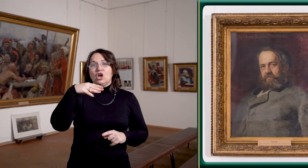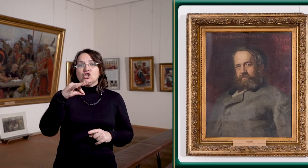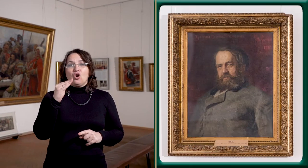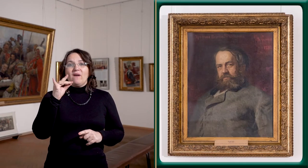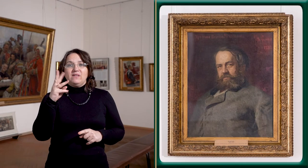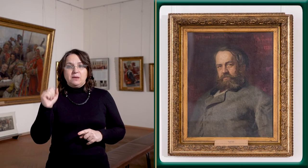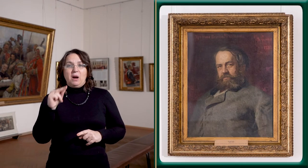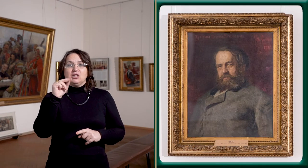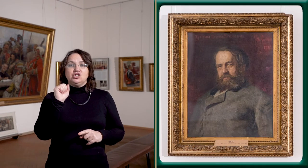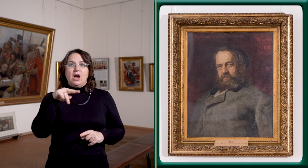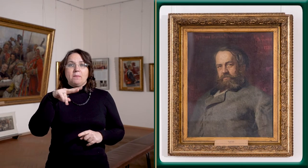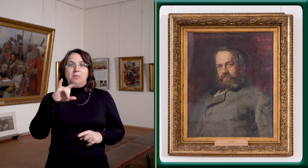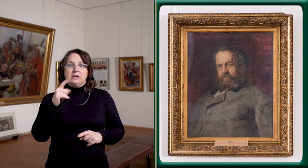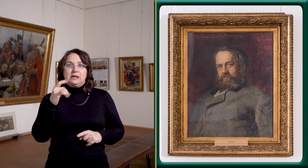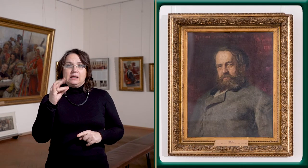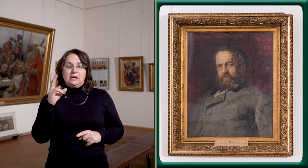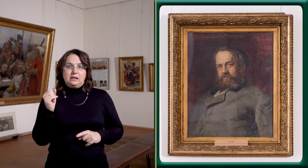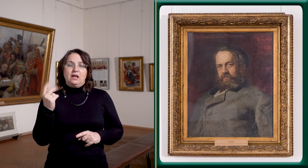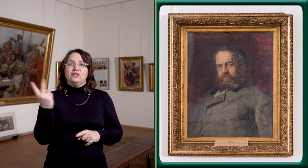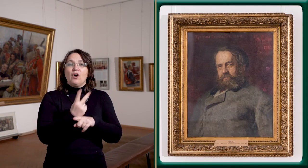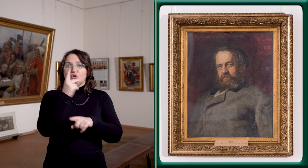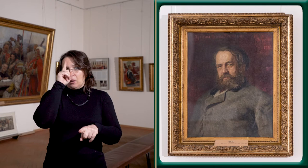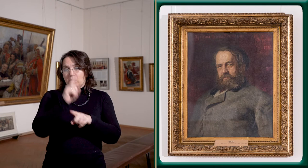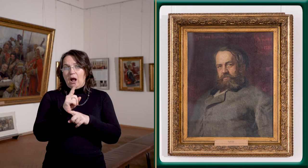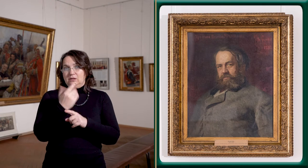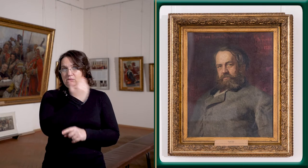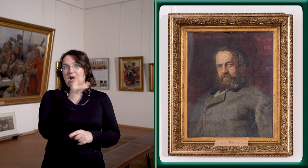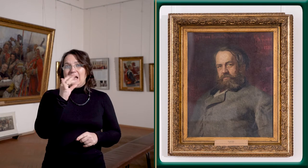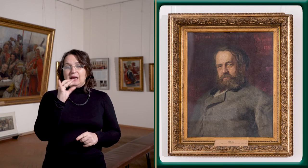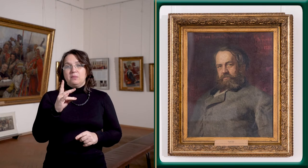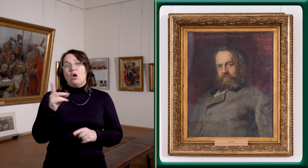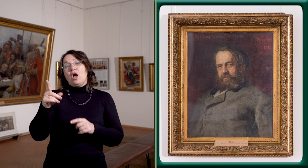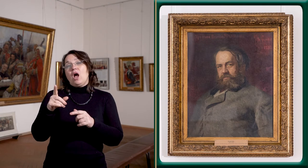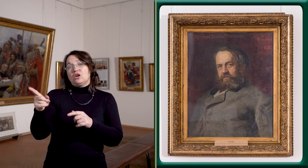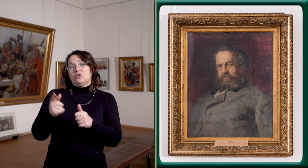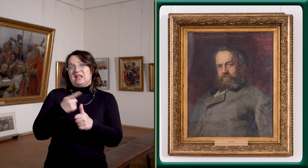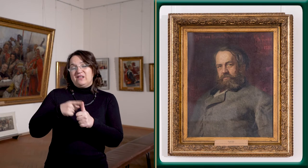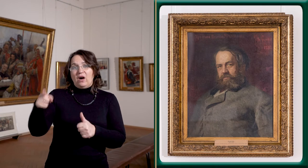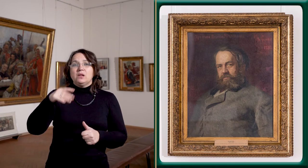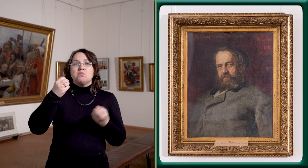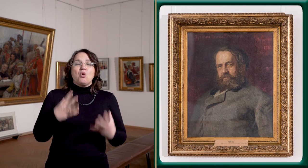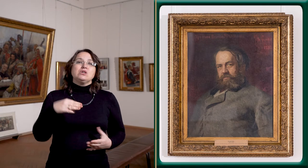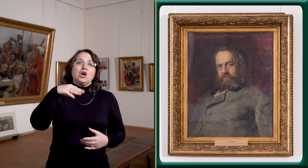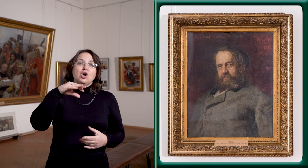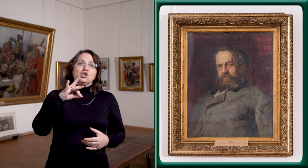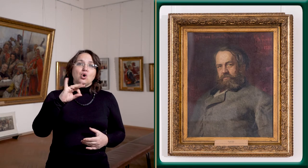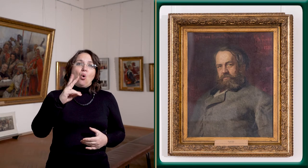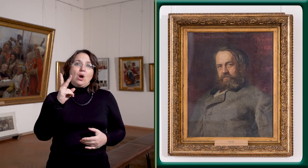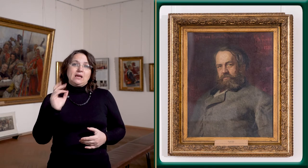Трофима Чаплыгина, двоюродного брата художника, которого он называл просто Тронька. Когда-то именно Трофим Тронька